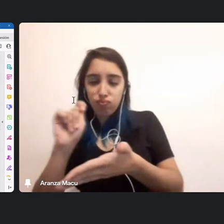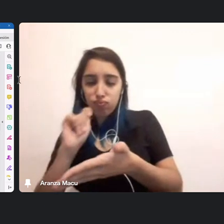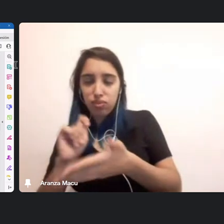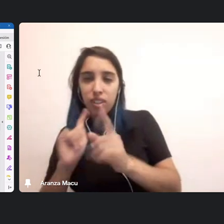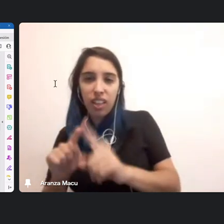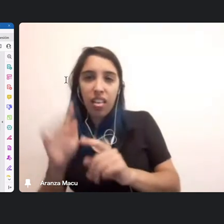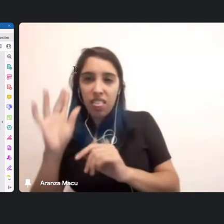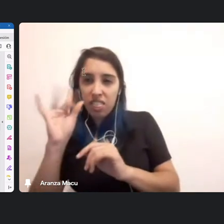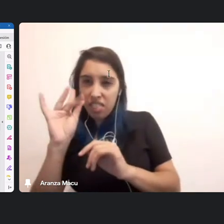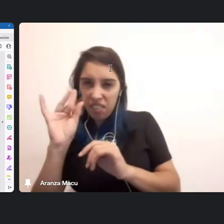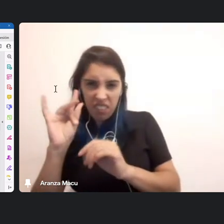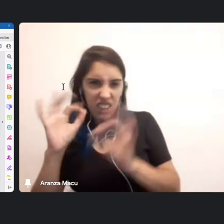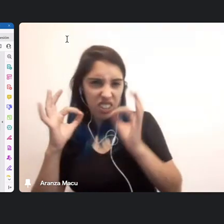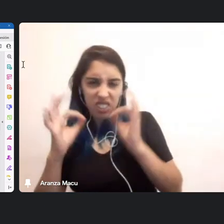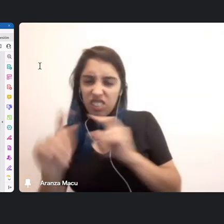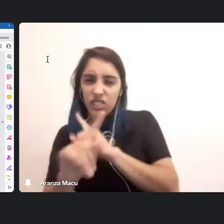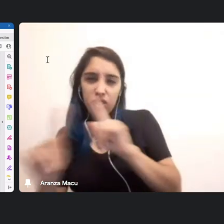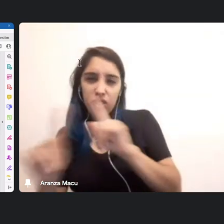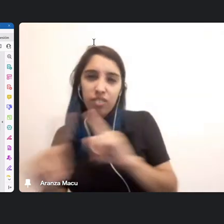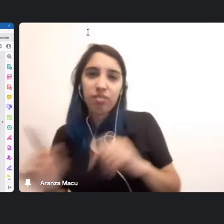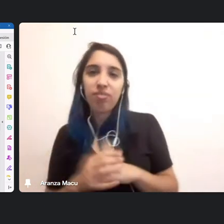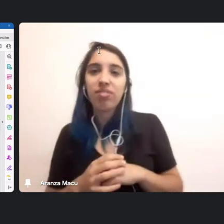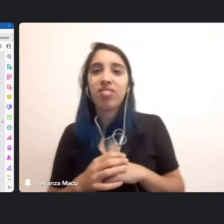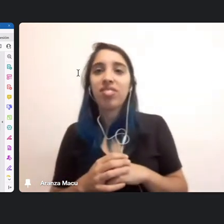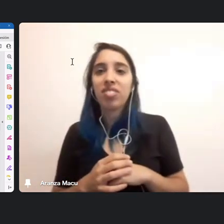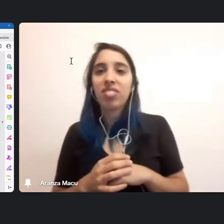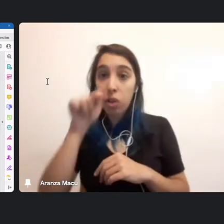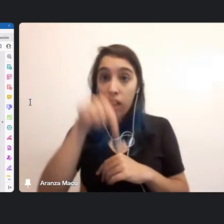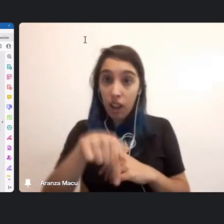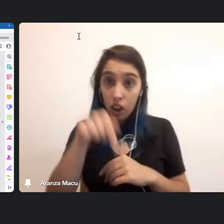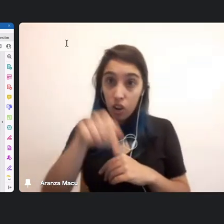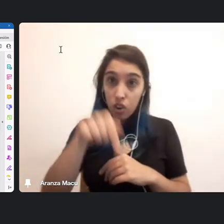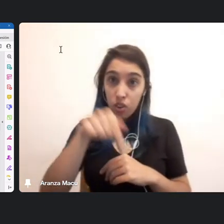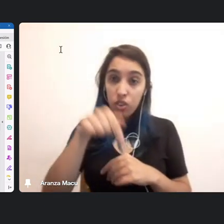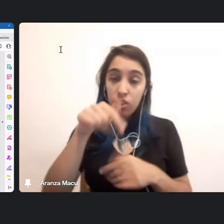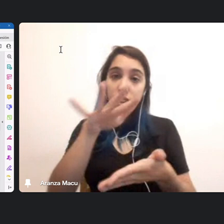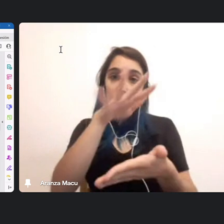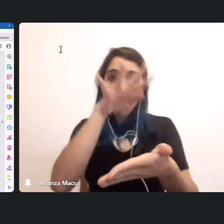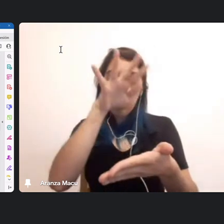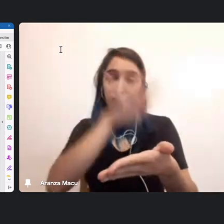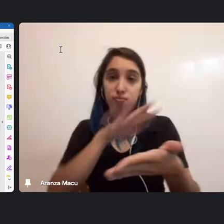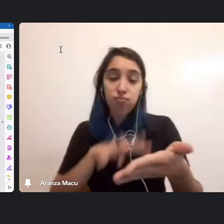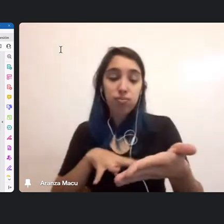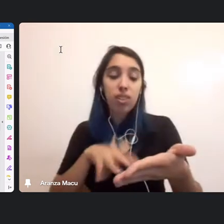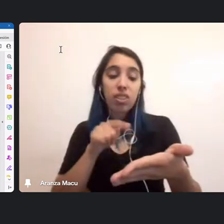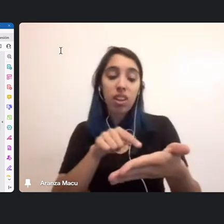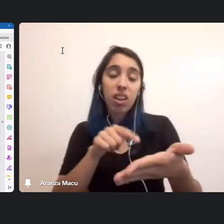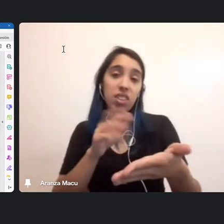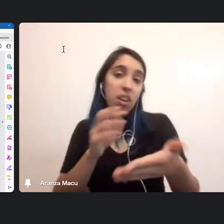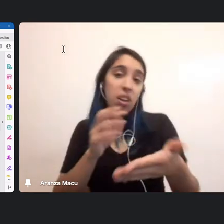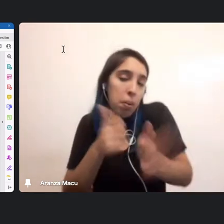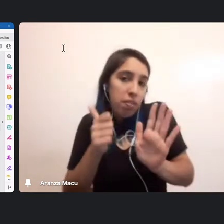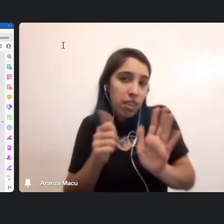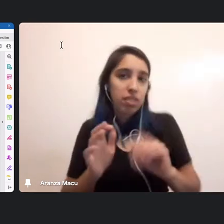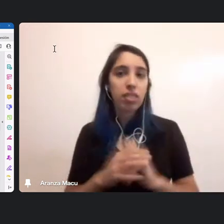esa situación. Pero esta creo que les presenta menos dificultades. Sí, era más. En relación a la anterior, esta